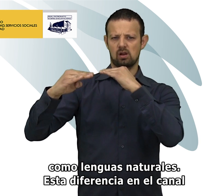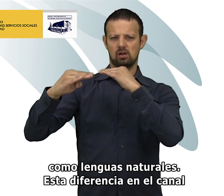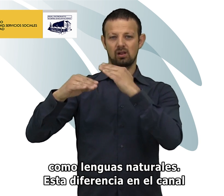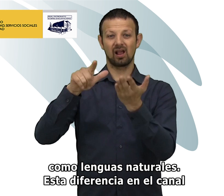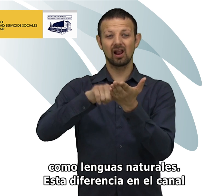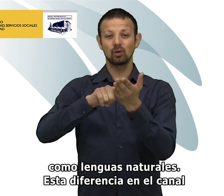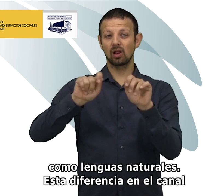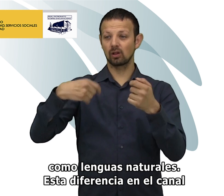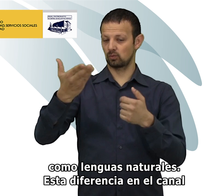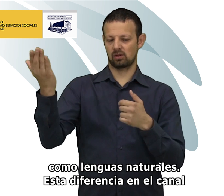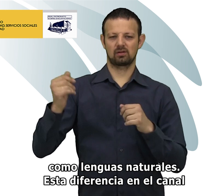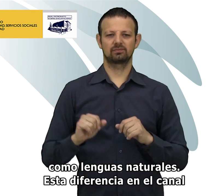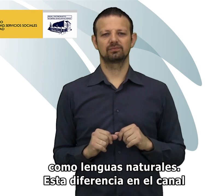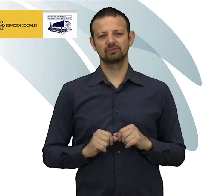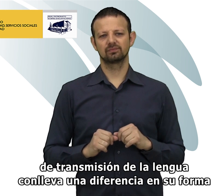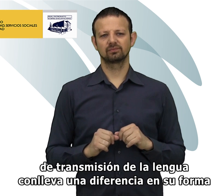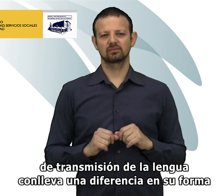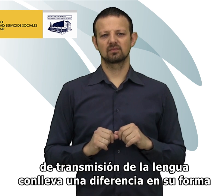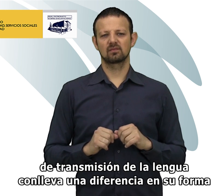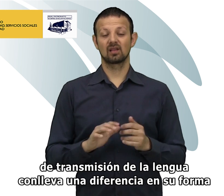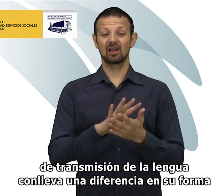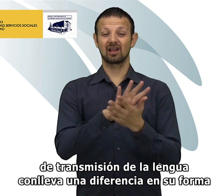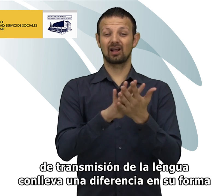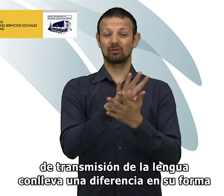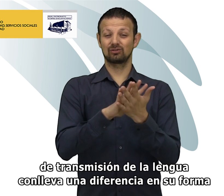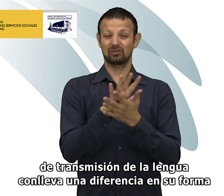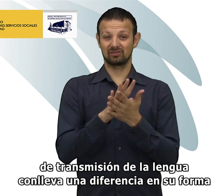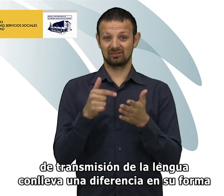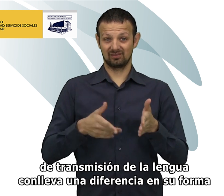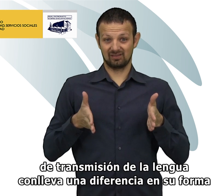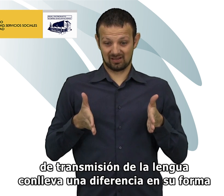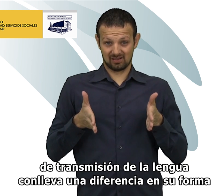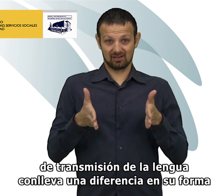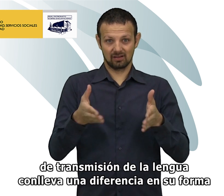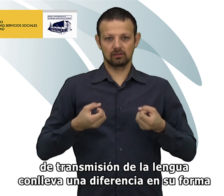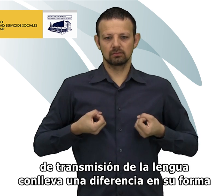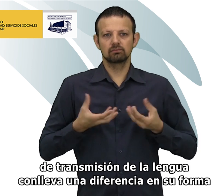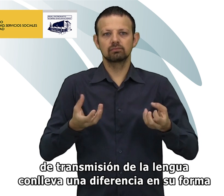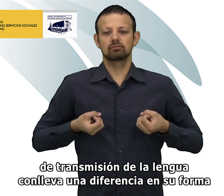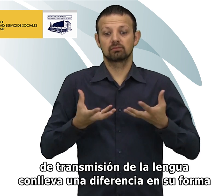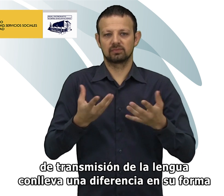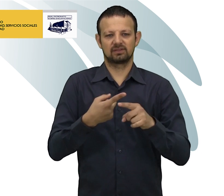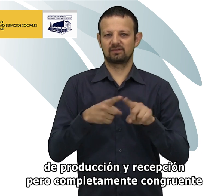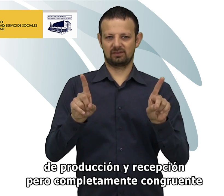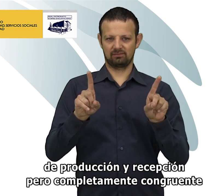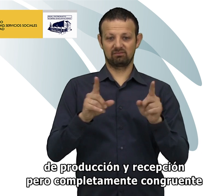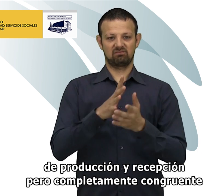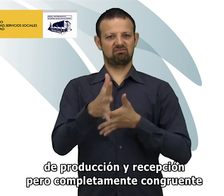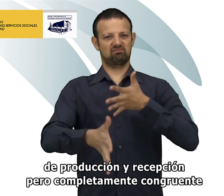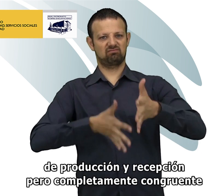naturales. Esta diferencia en el canal de transmisión de la lengua conlleva una diferencia en su forma de producción